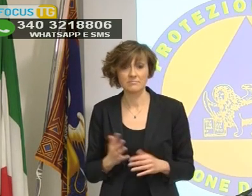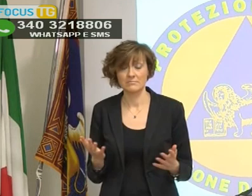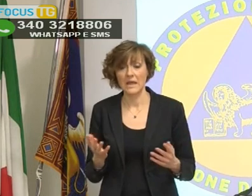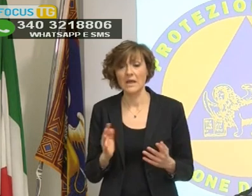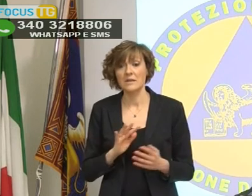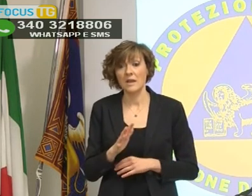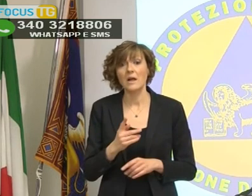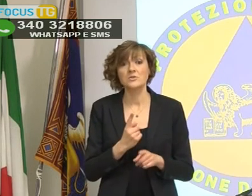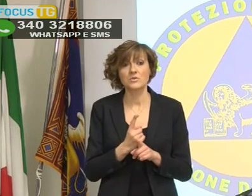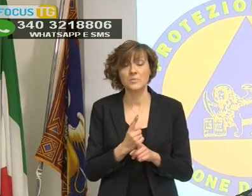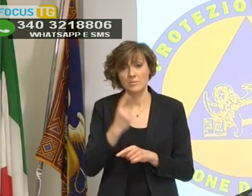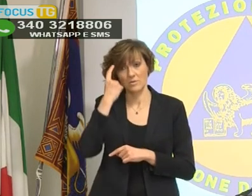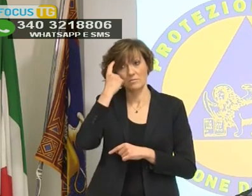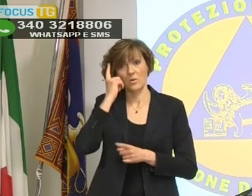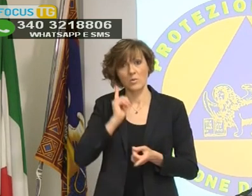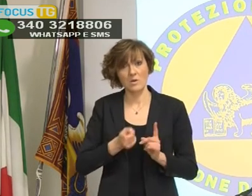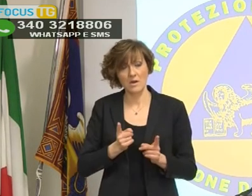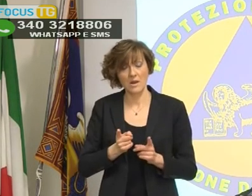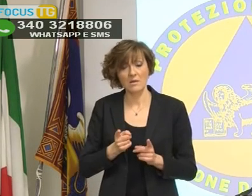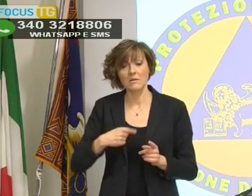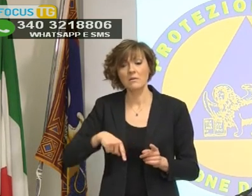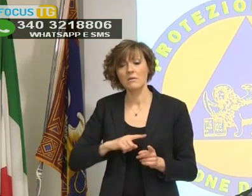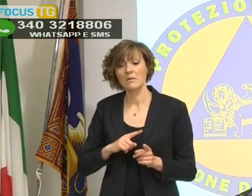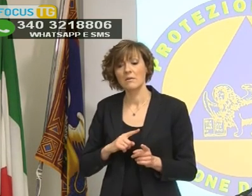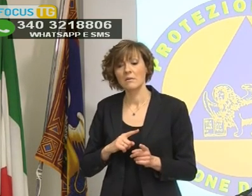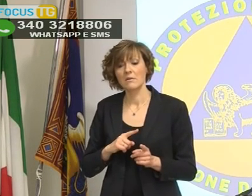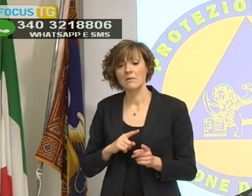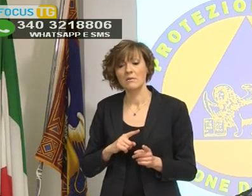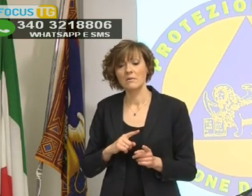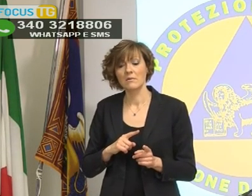Dall'altro dobbiamo però anche ricordare che noi dovremmo